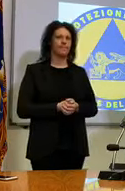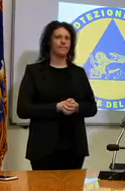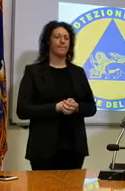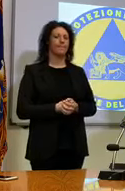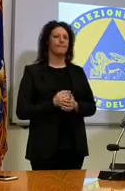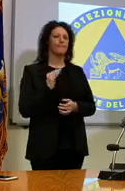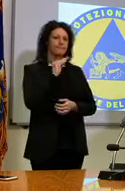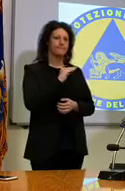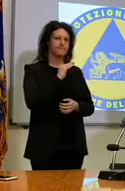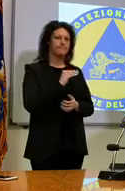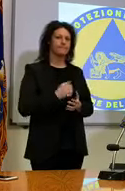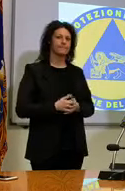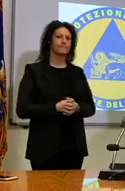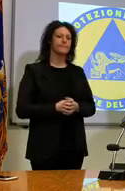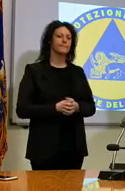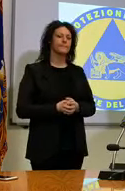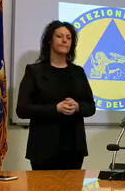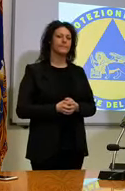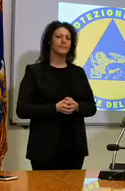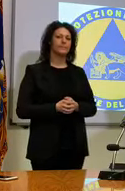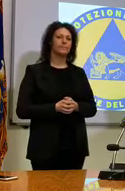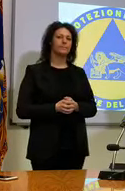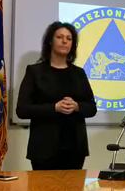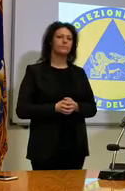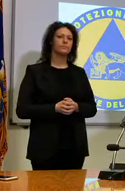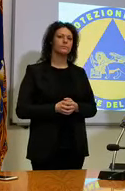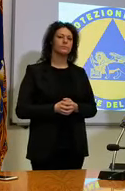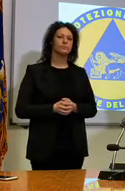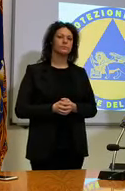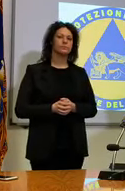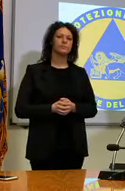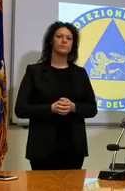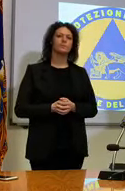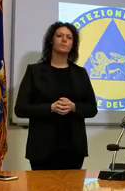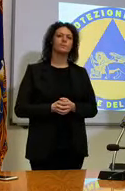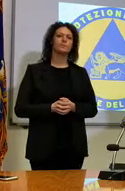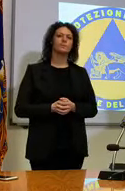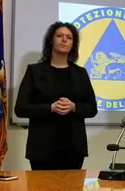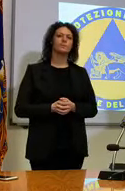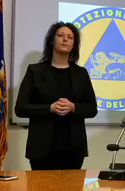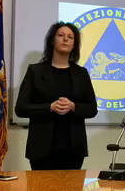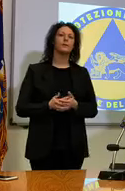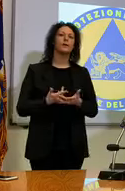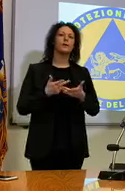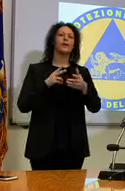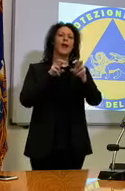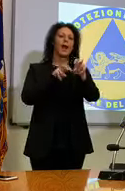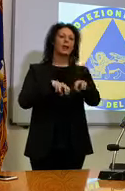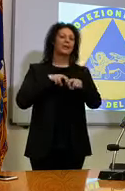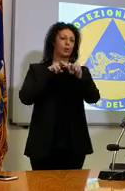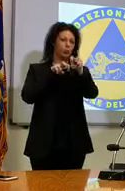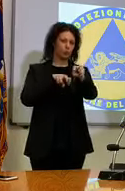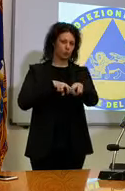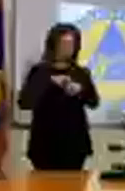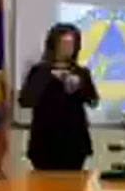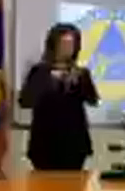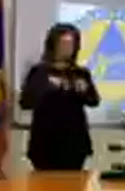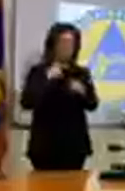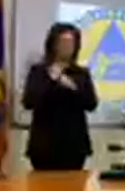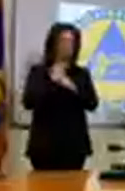L'ultima domanda, Giorgio Malavasi, gente veneta, lavora in agricoltura o in altri ambiti, potrebbe attivare